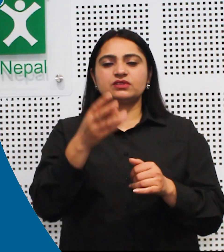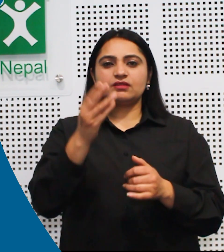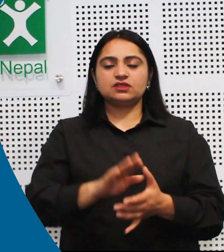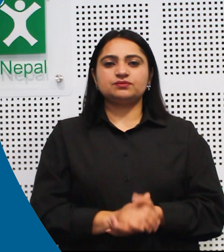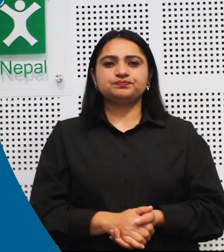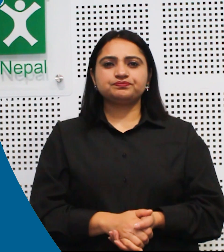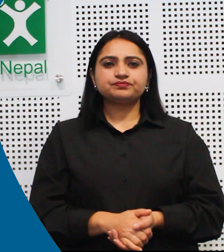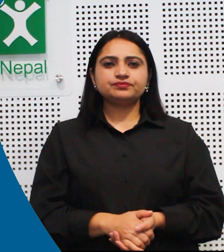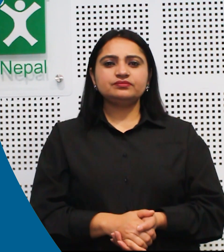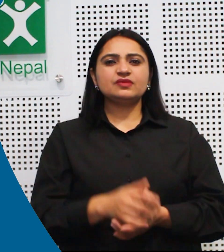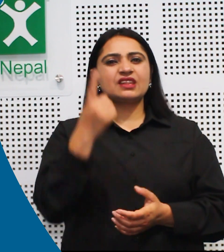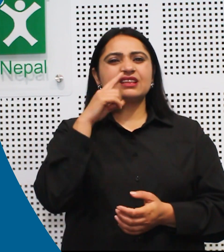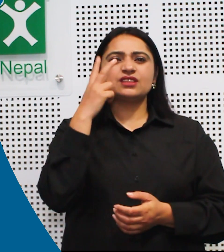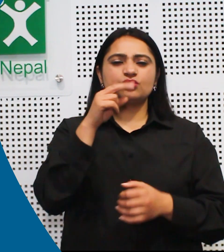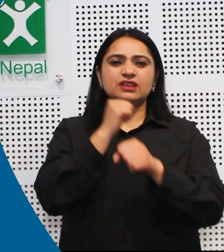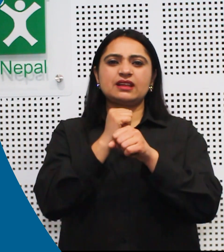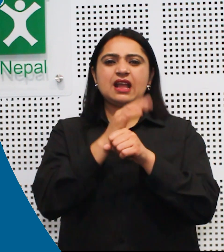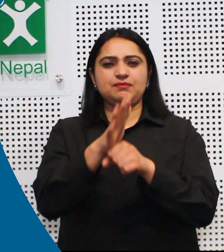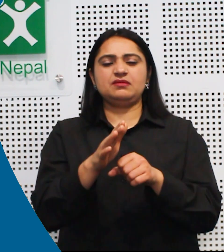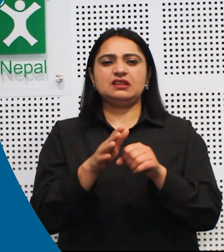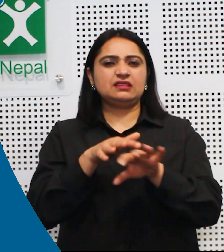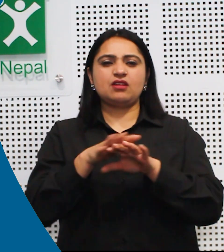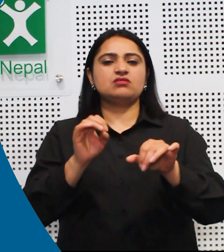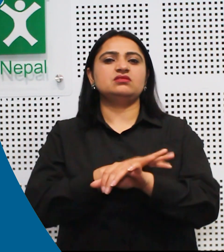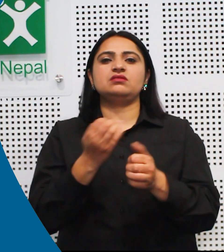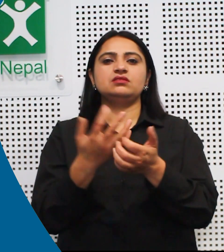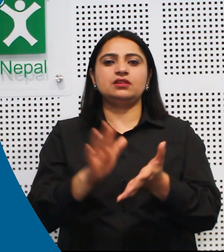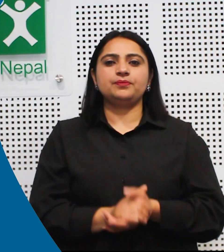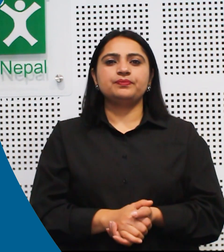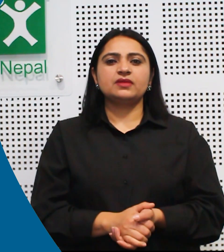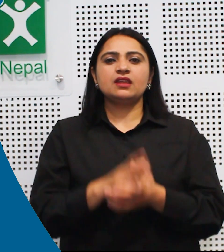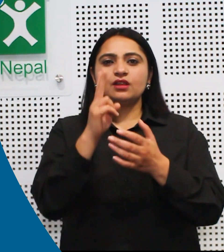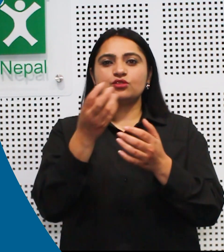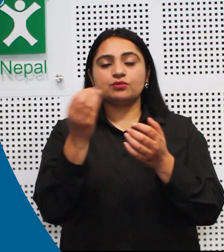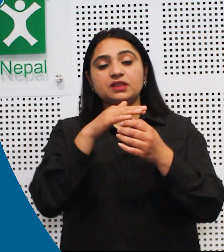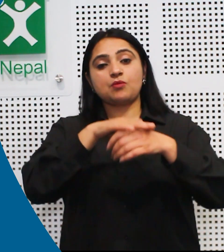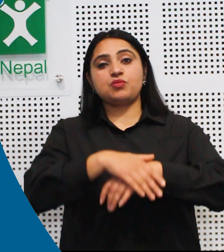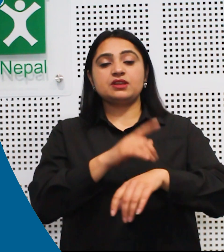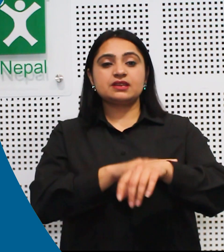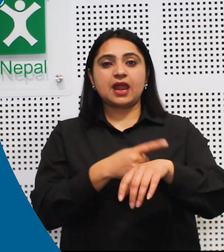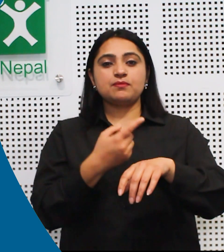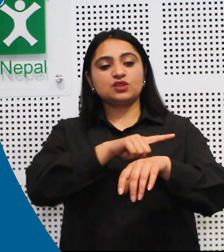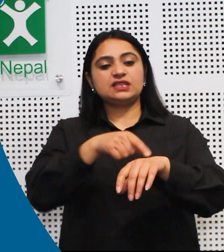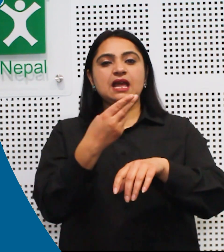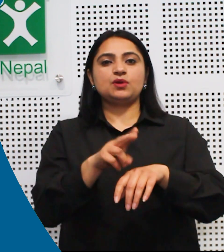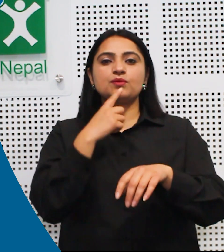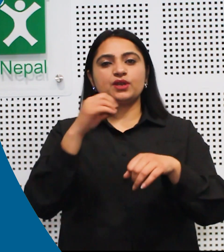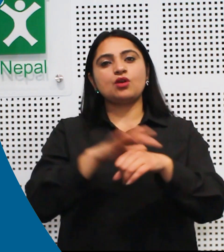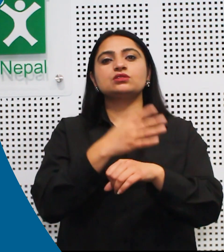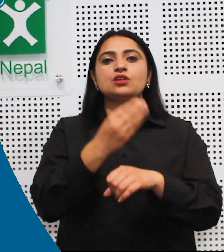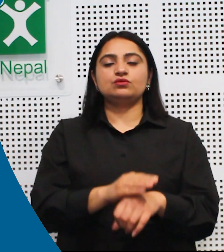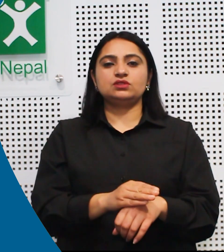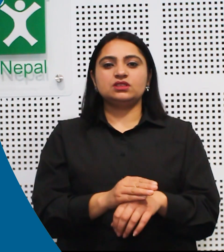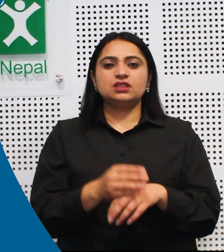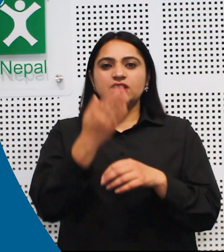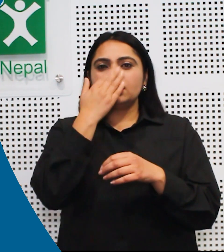होइन। 1-2 दिनको कारणले चाहिँ खासै फरक पर्छ जस्तो लाग्दैन मलाई। त्योभन्दा धेरै समय भयो भने चाहिँ असर पर्छ? पर्यो, एकदमै पर्यो। किनभने पछाडि